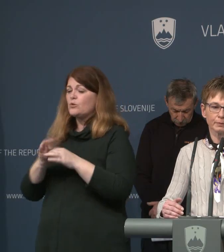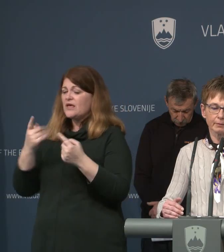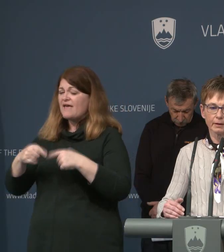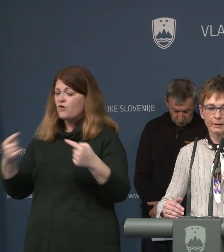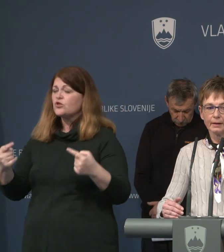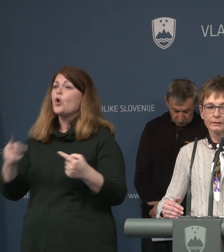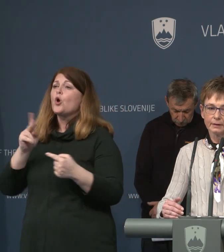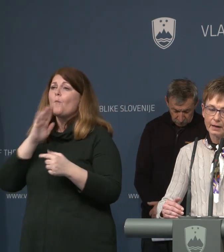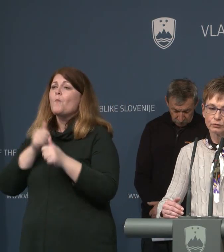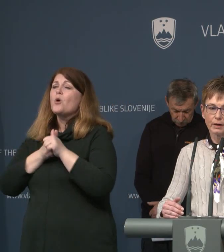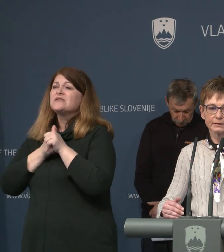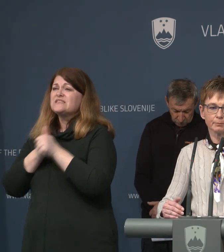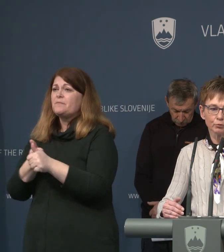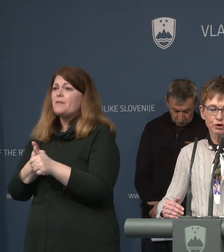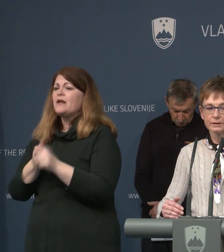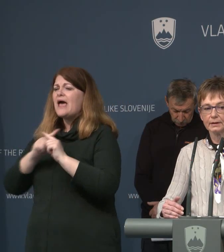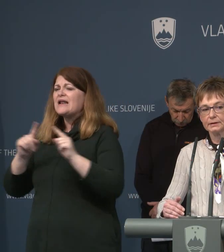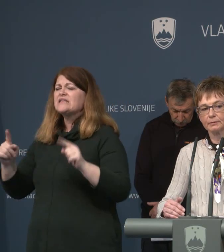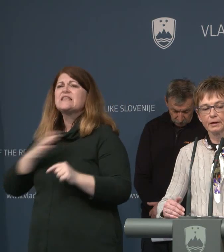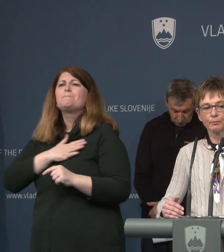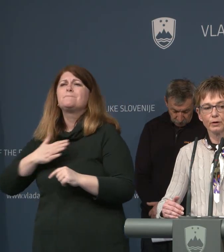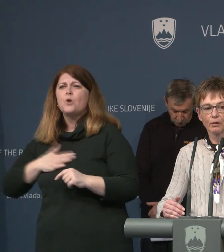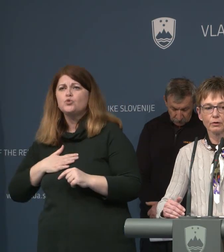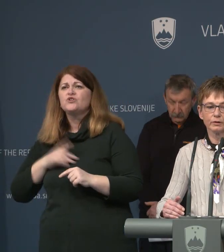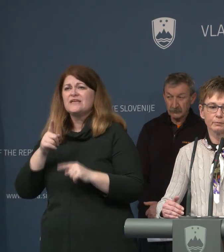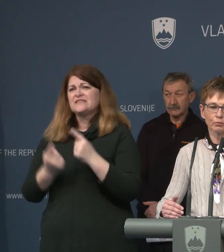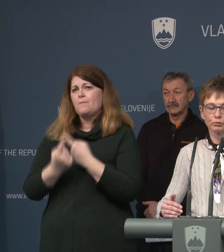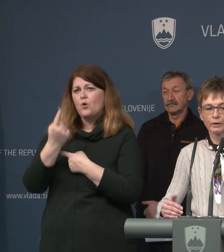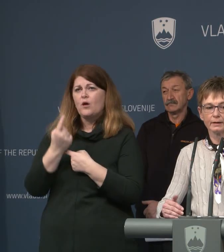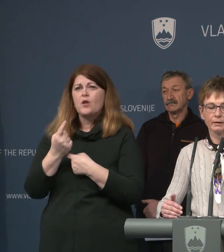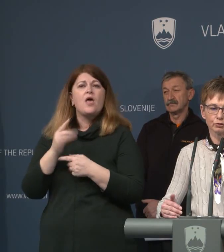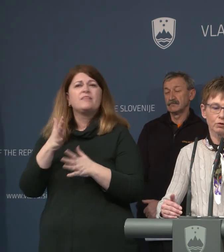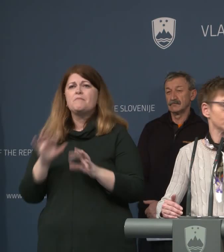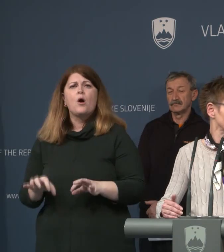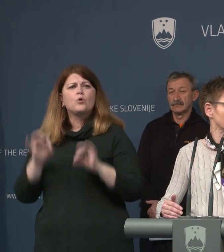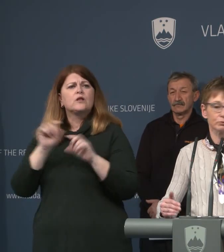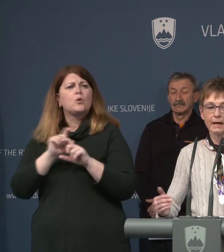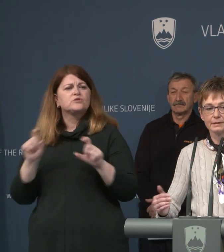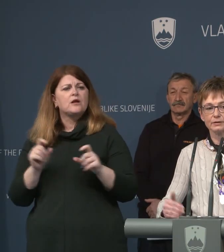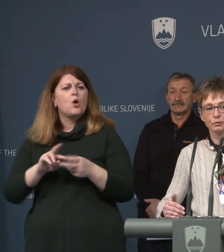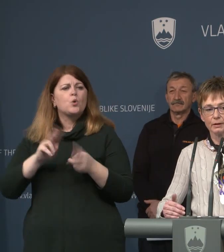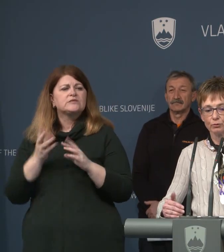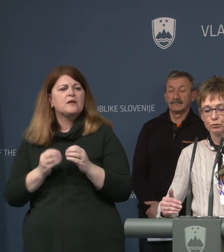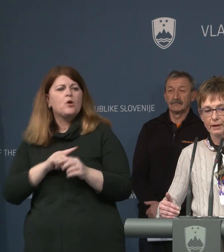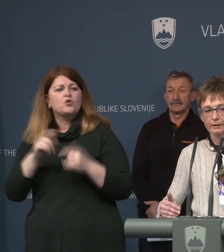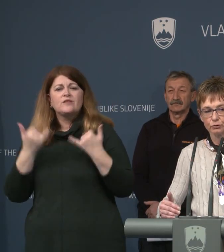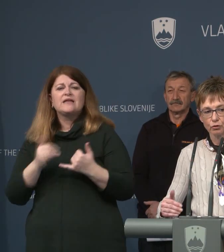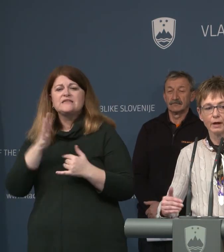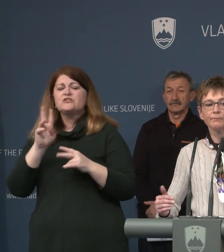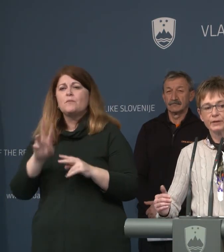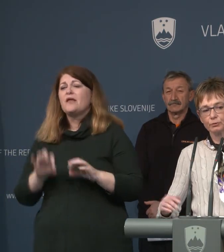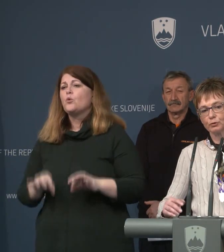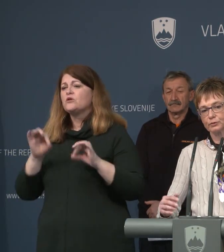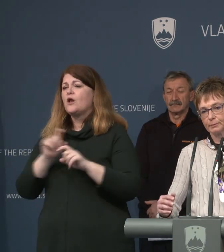bomo spremljali razno razne pljučnice, ki se jim tam pojavljajo, nima ugotovljenega vzroka oziroma do danes niso imeli ugotovljenega